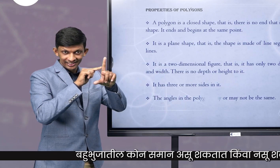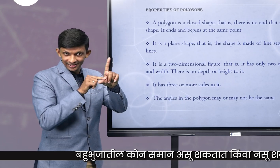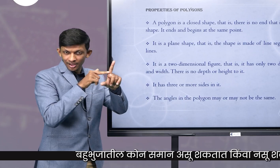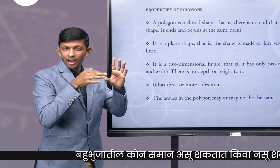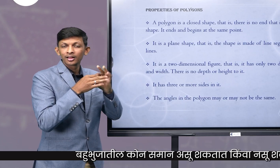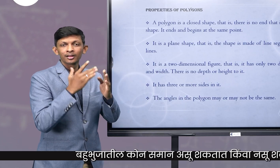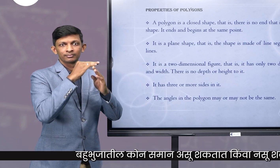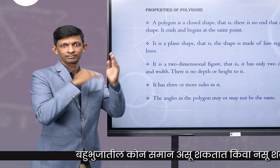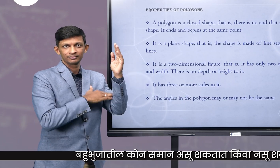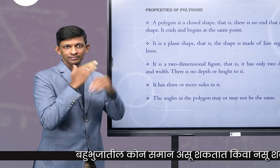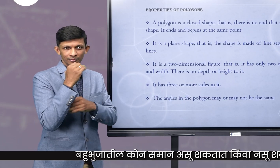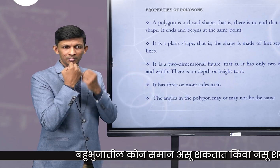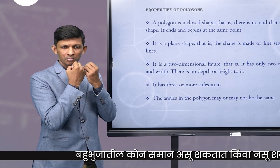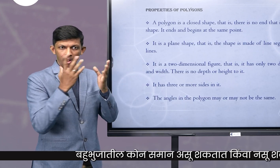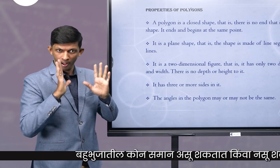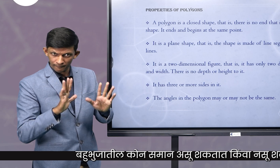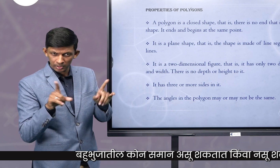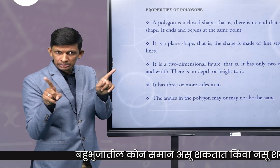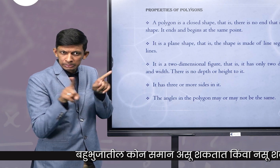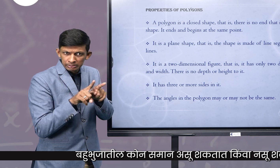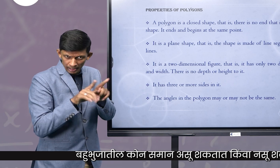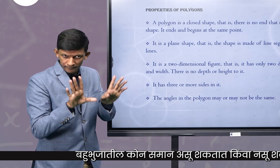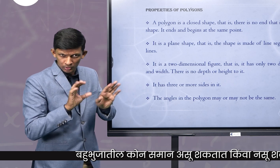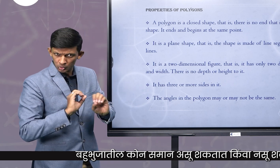बहुभुजातील कोन समान असू शकतात किंवा नसू शकतात.